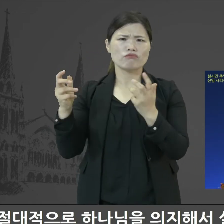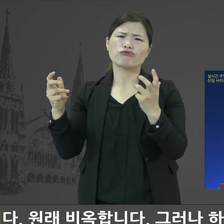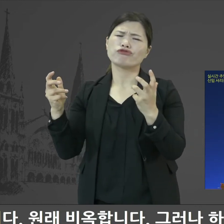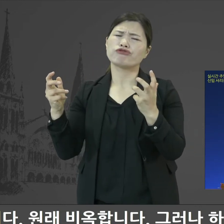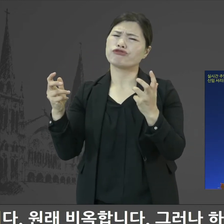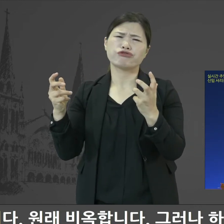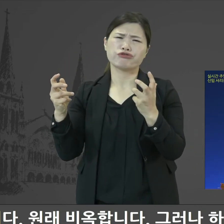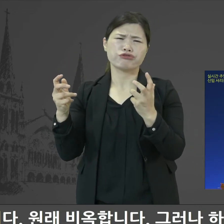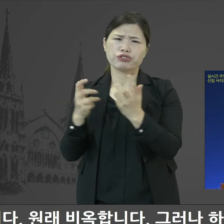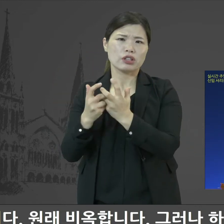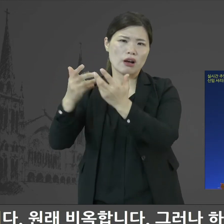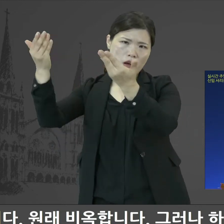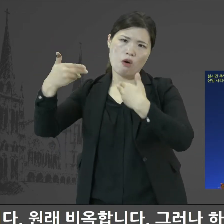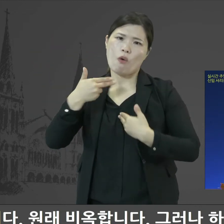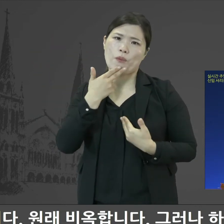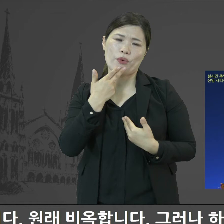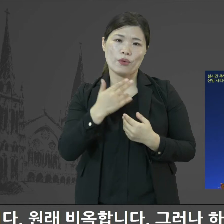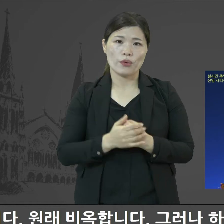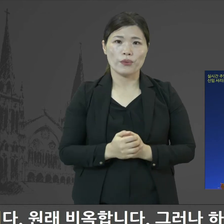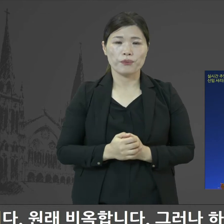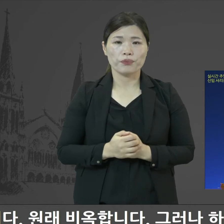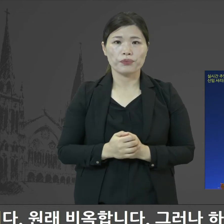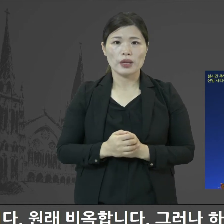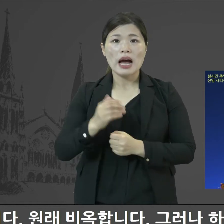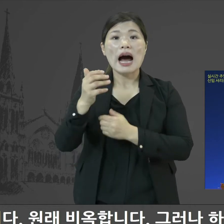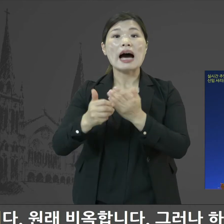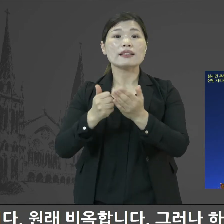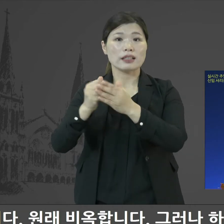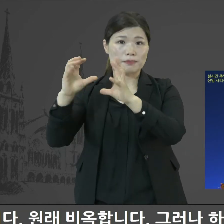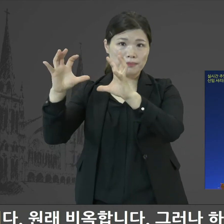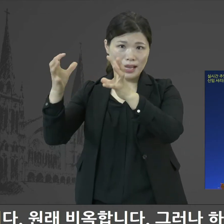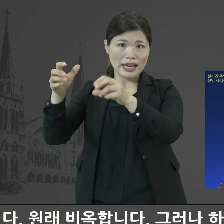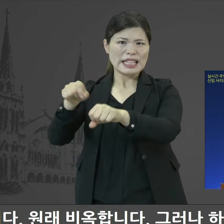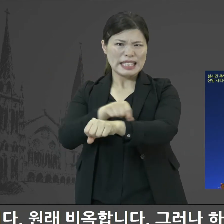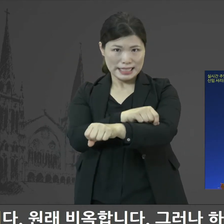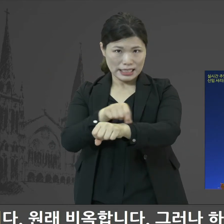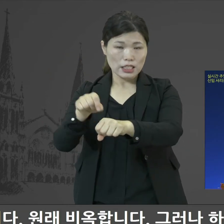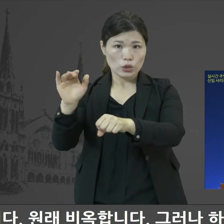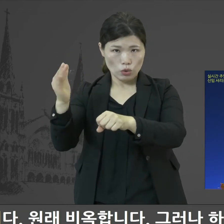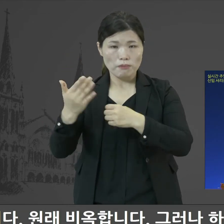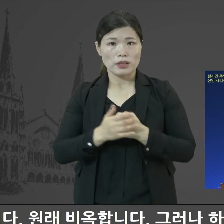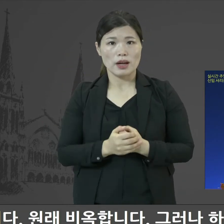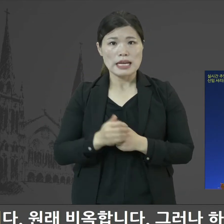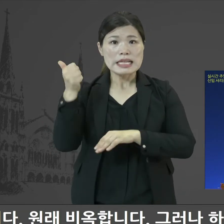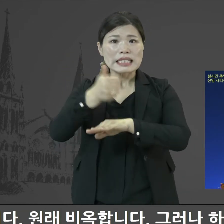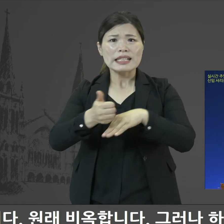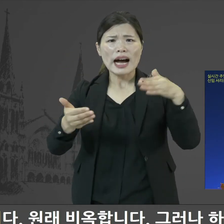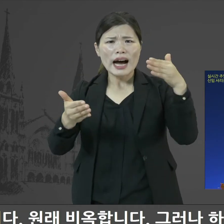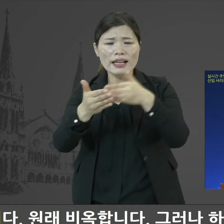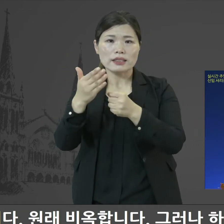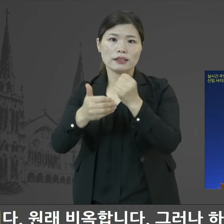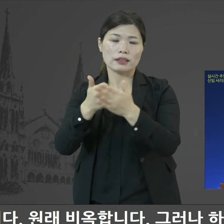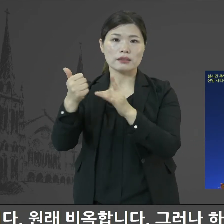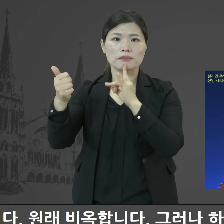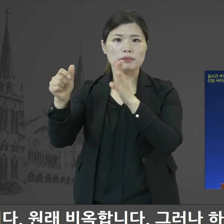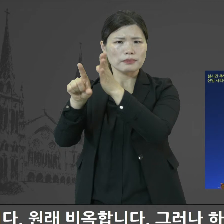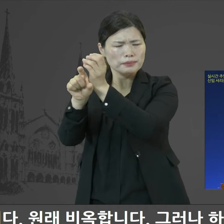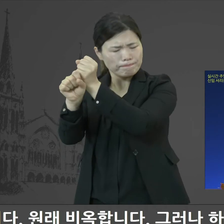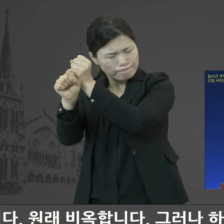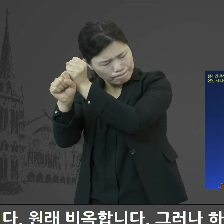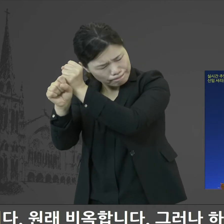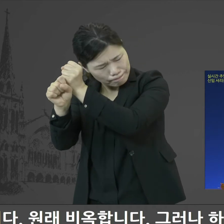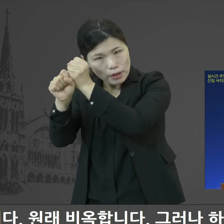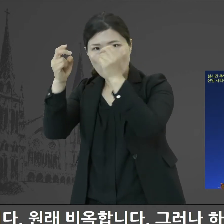풍성함은 주어지지 않습니다. 이것이 하나님의 나라의 특징입니다. 끝까지 하나님만 의존하고 하나님만